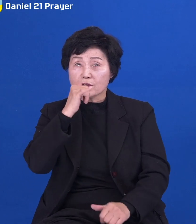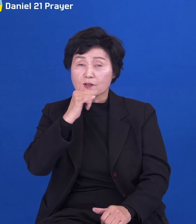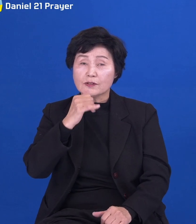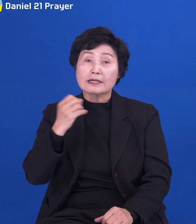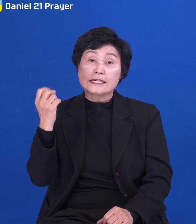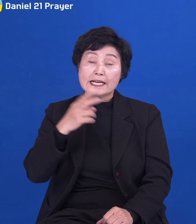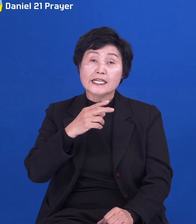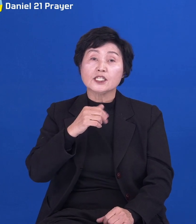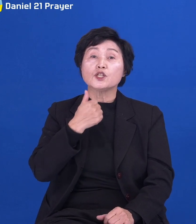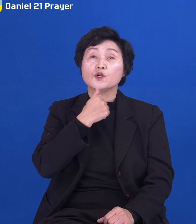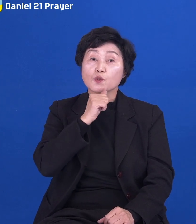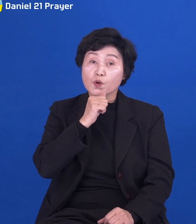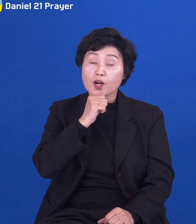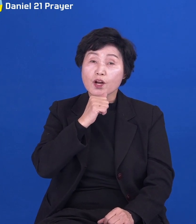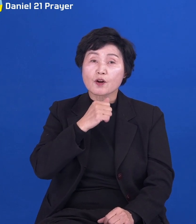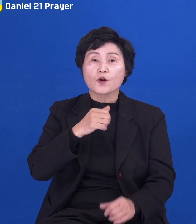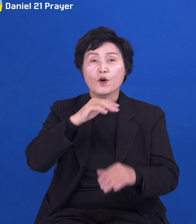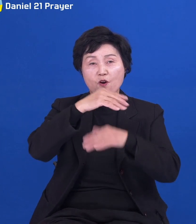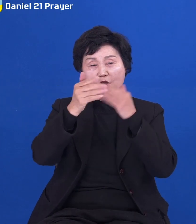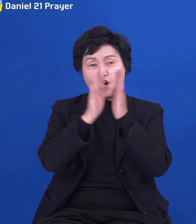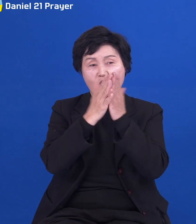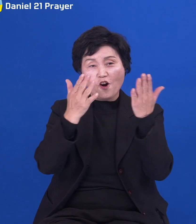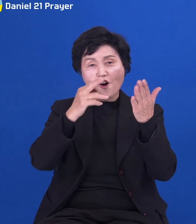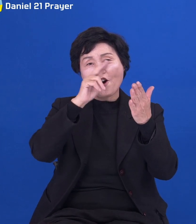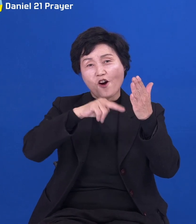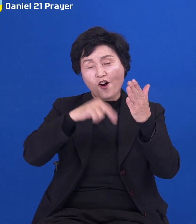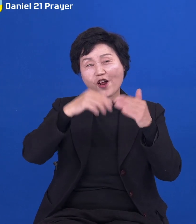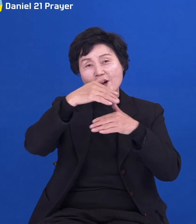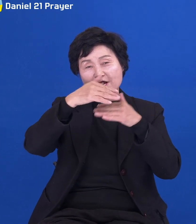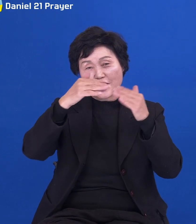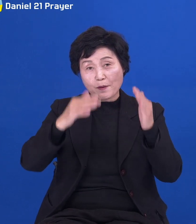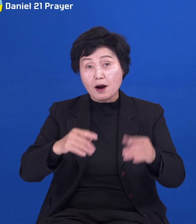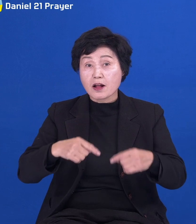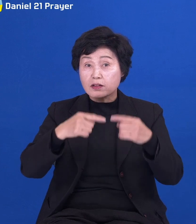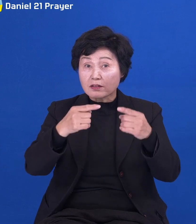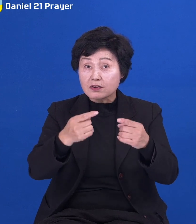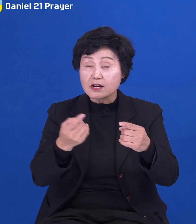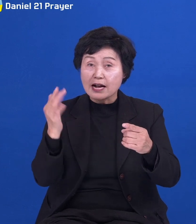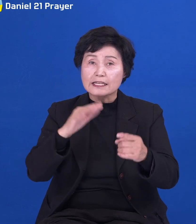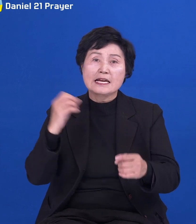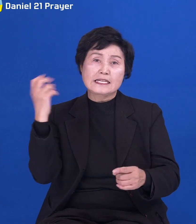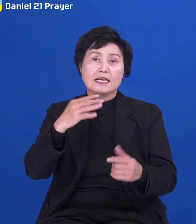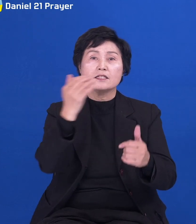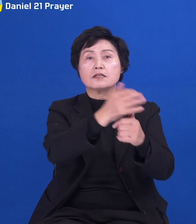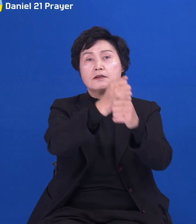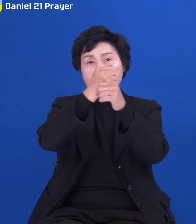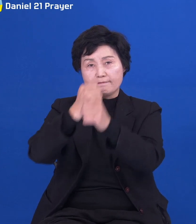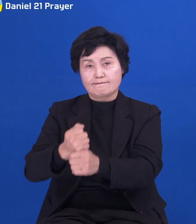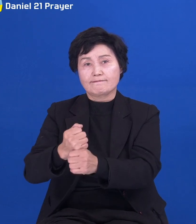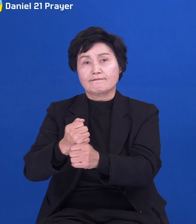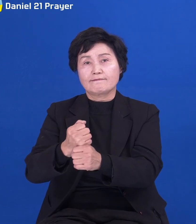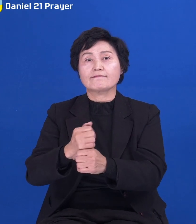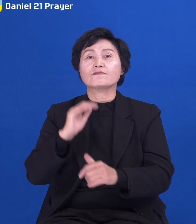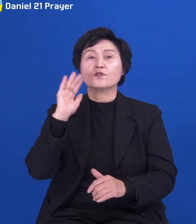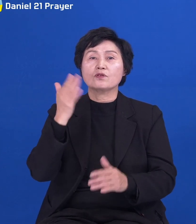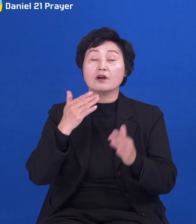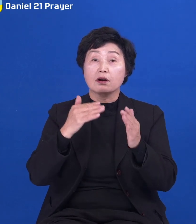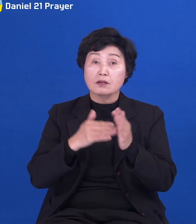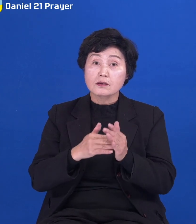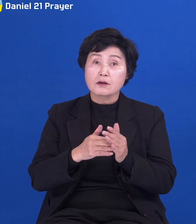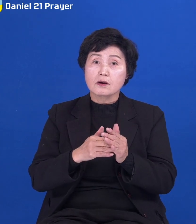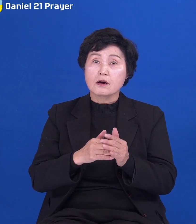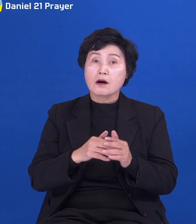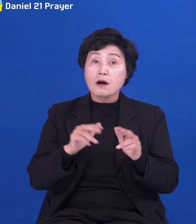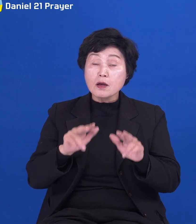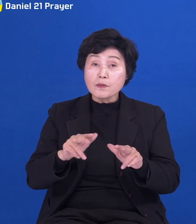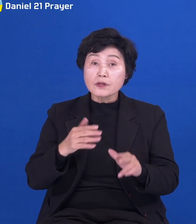갔어요. 거기서 3개월인가 있다가 또다시 체포가 되었고 북한으로 북송이 되었어요. 이번에는